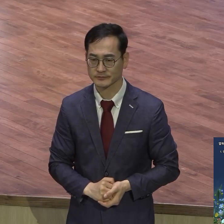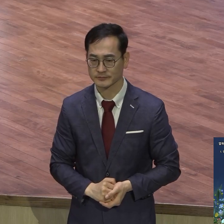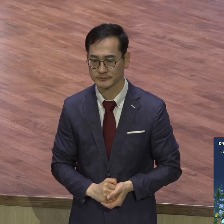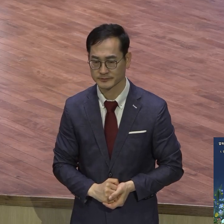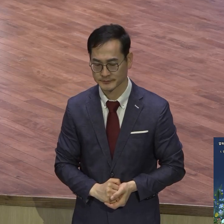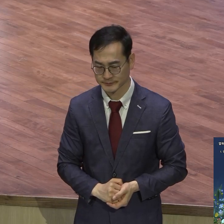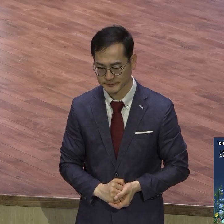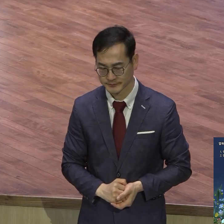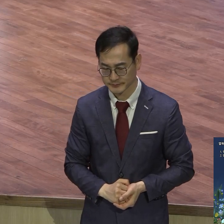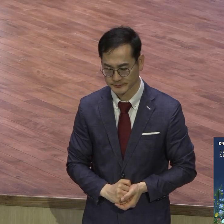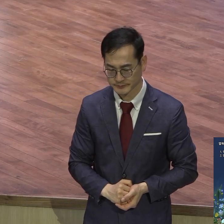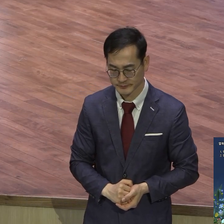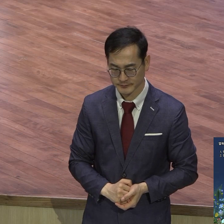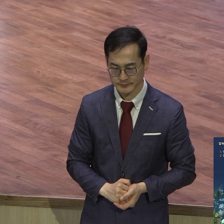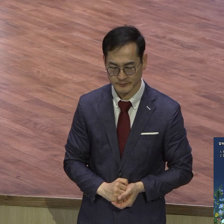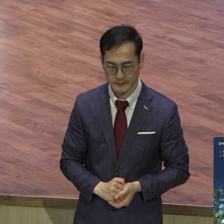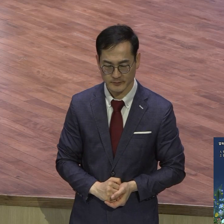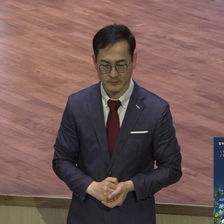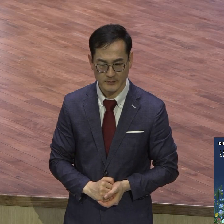번째로 영적 실행력